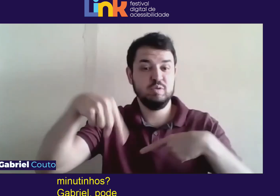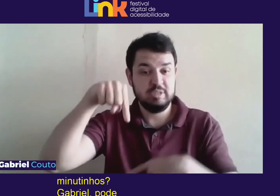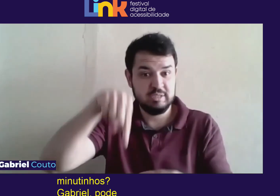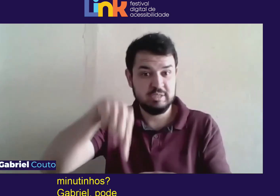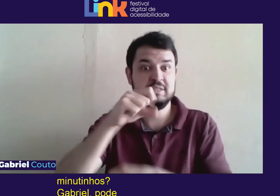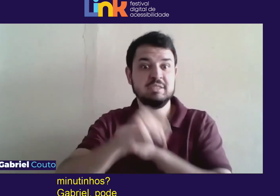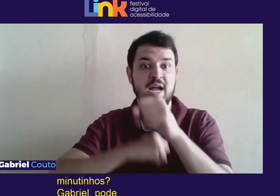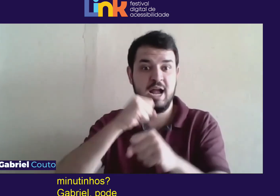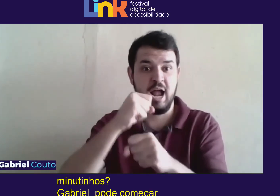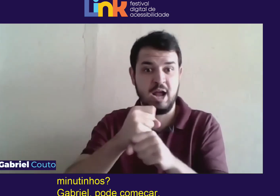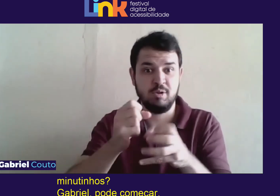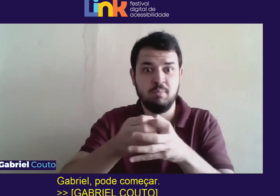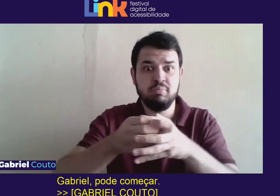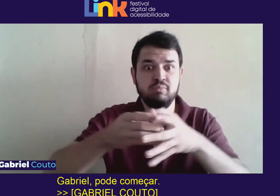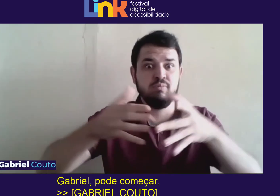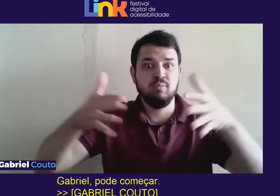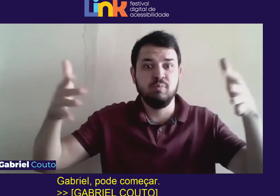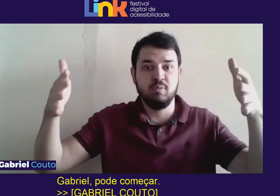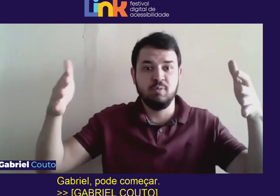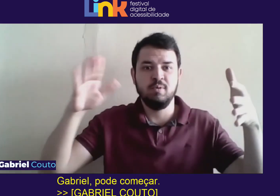Bom, esse assunto é super importante ser